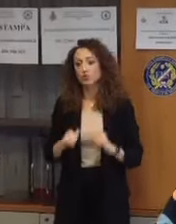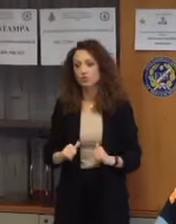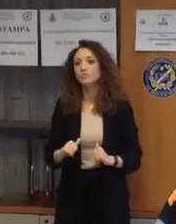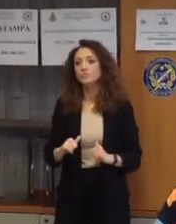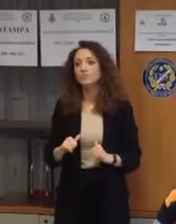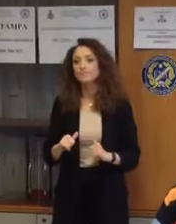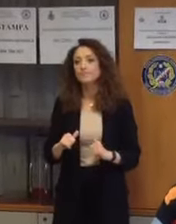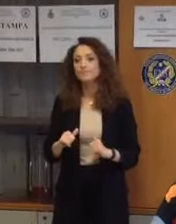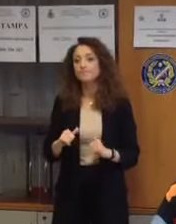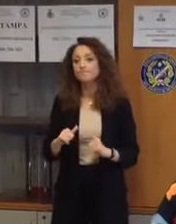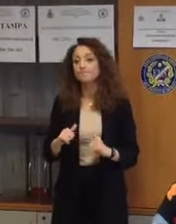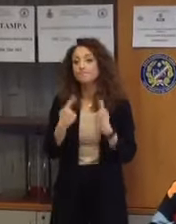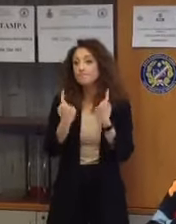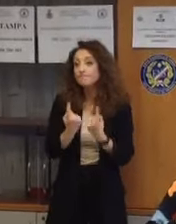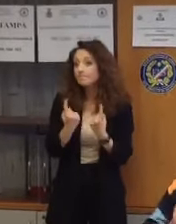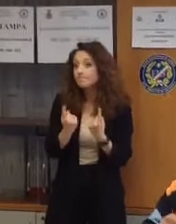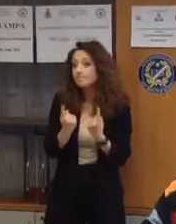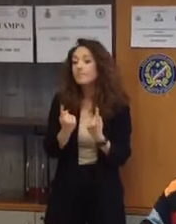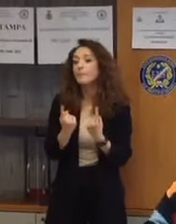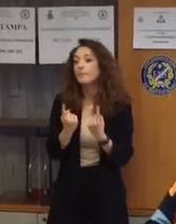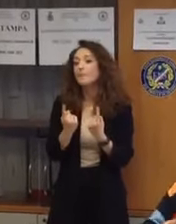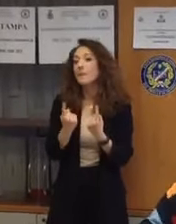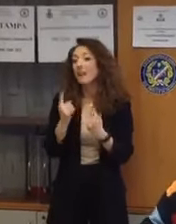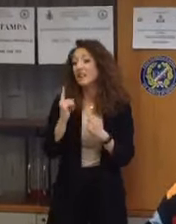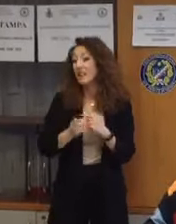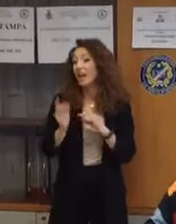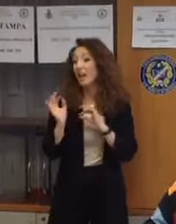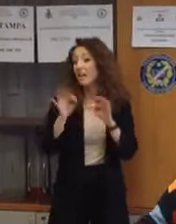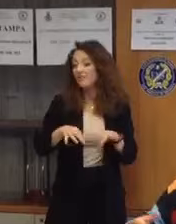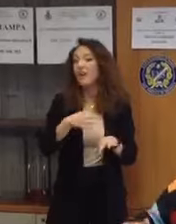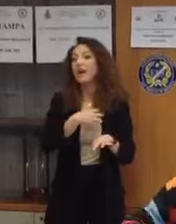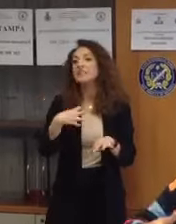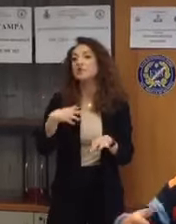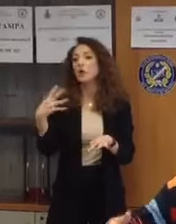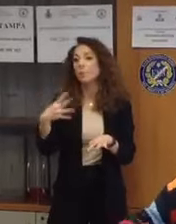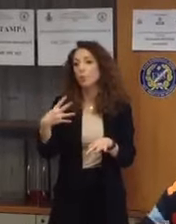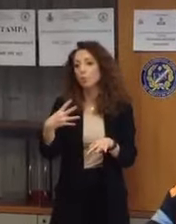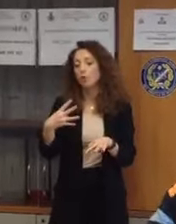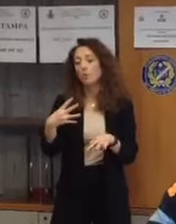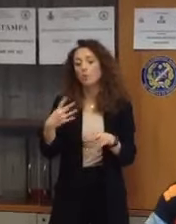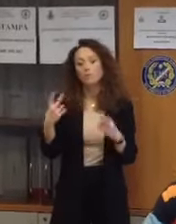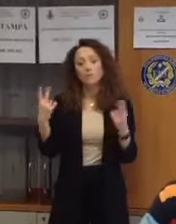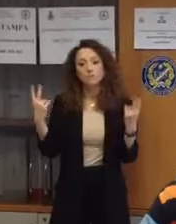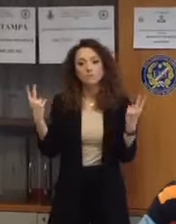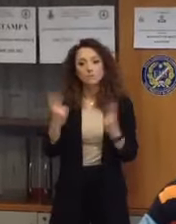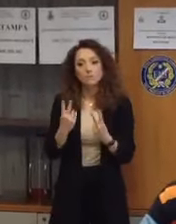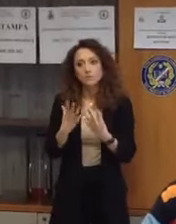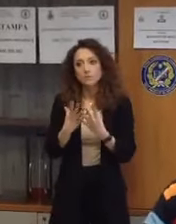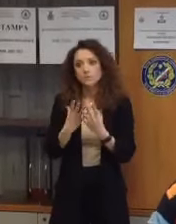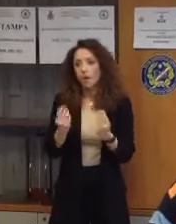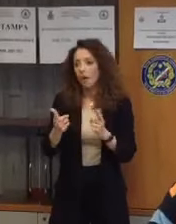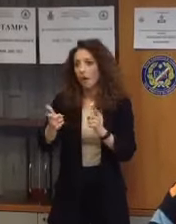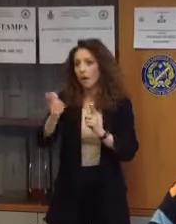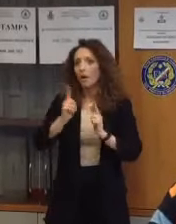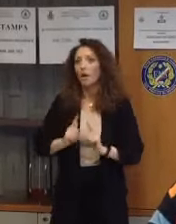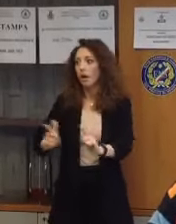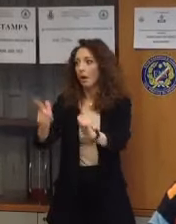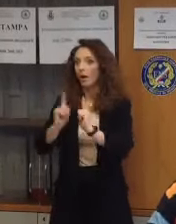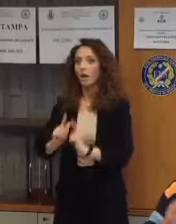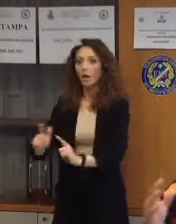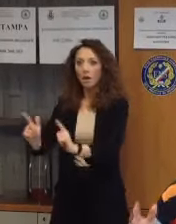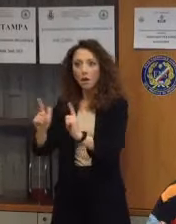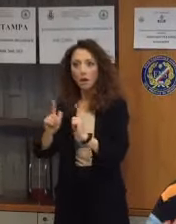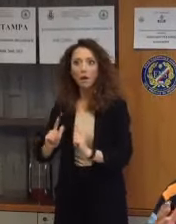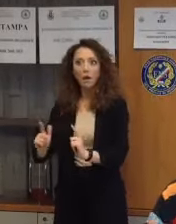che arrivi l'assessore Minutoli, sono arrivati tanti omaggi che noi distribuiremo, sono arrivate anche